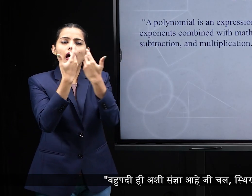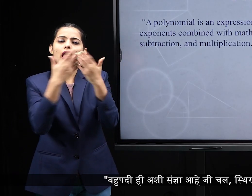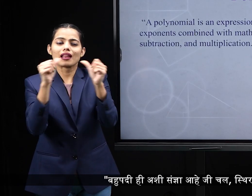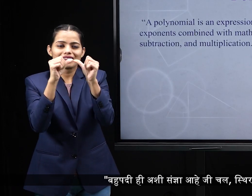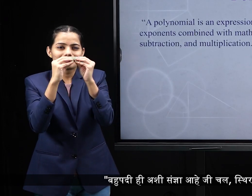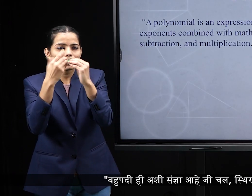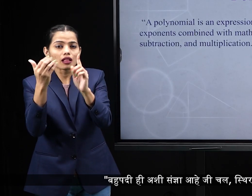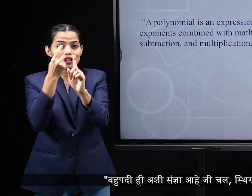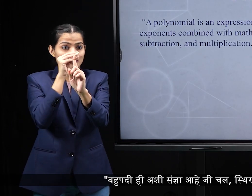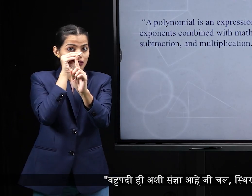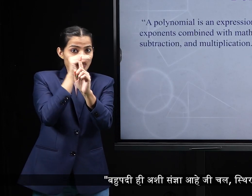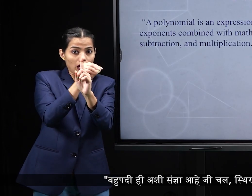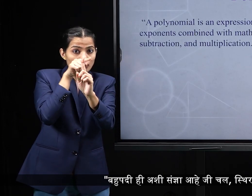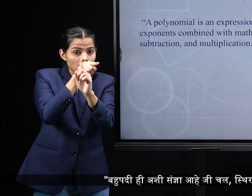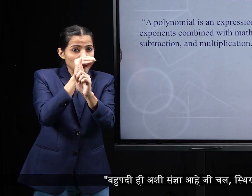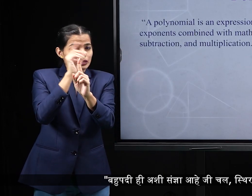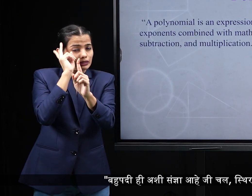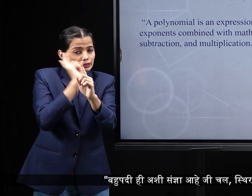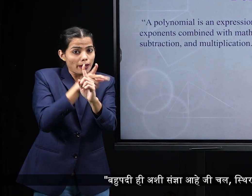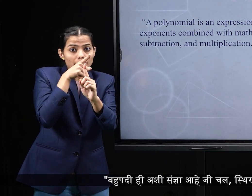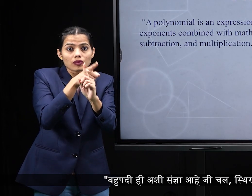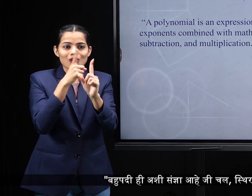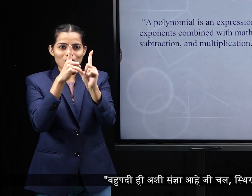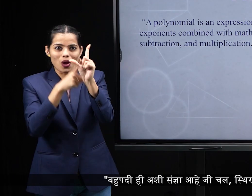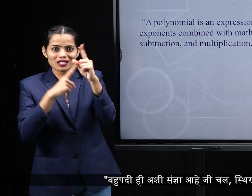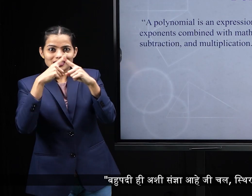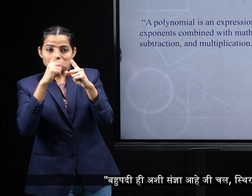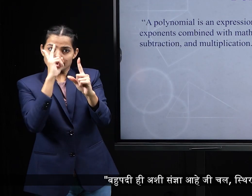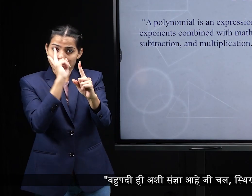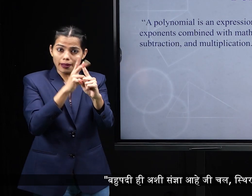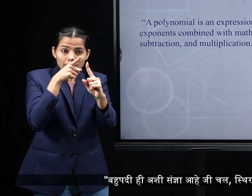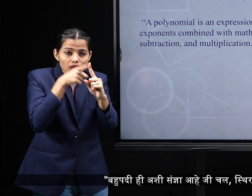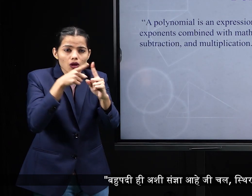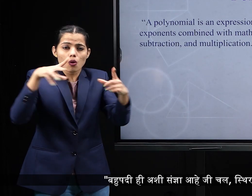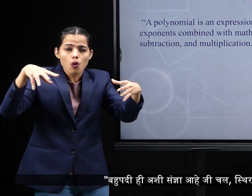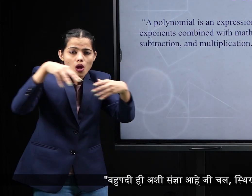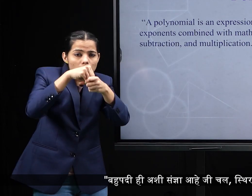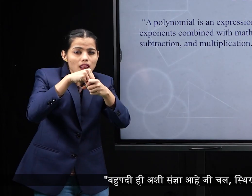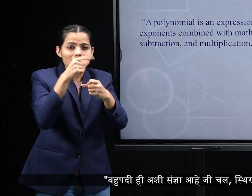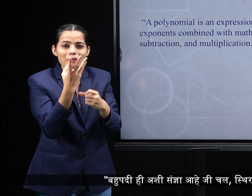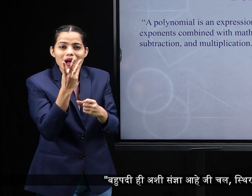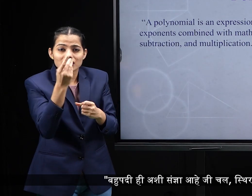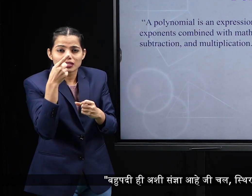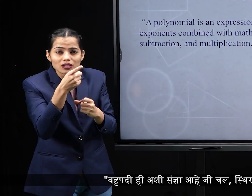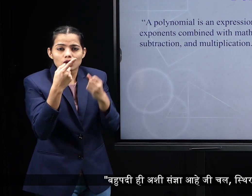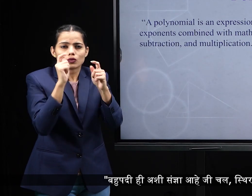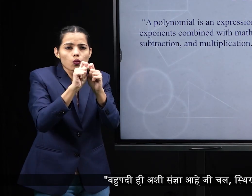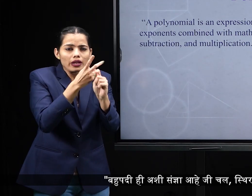बहुपदी ही अशी संख्या आहे ही चल, स्थिरांक आणि घातांक एक्सपोनेंट यांचा समावेश करते आणि